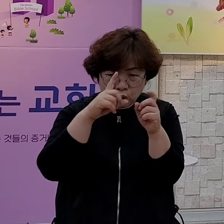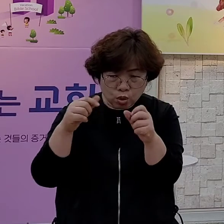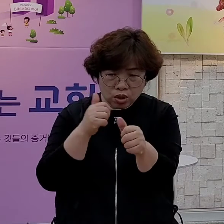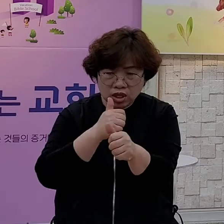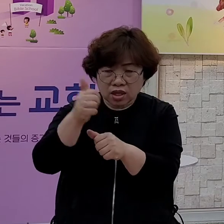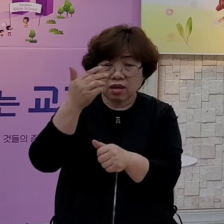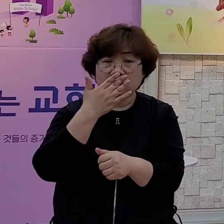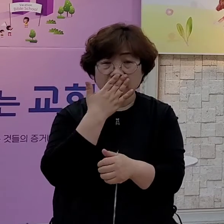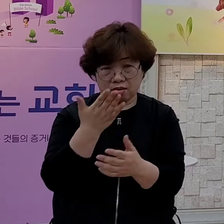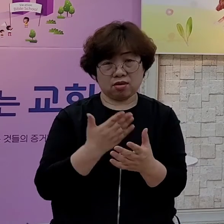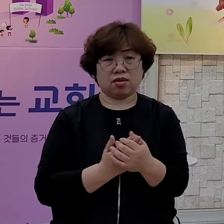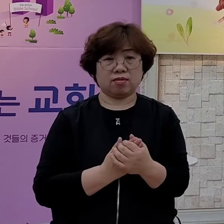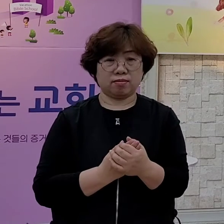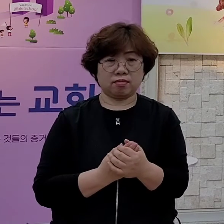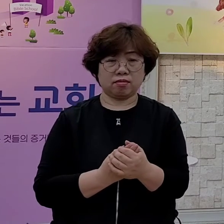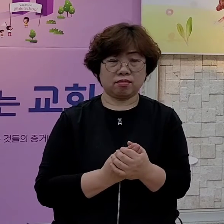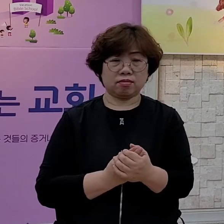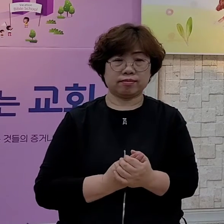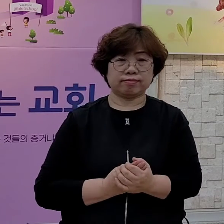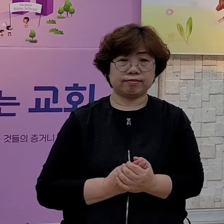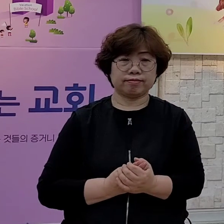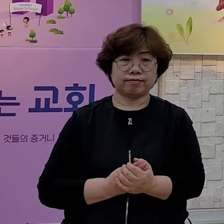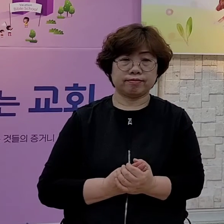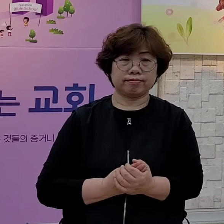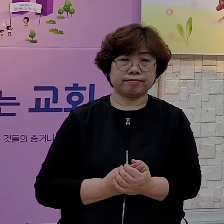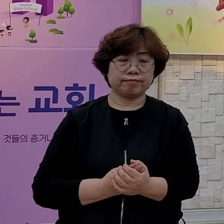것. 두말하면 잔소리죠.